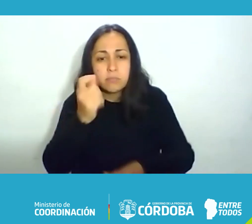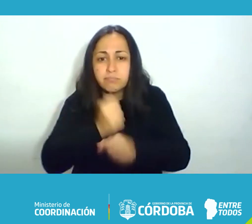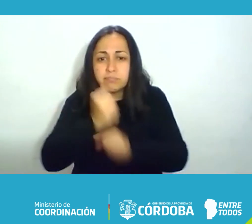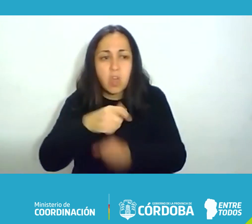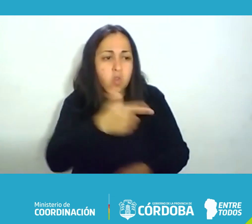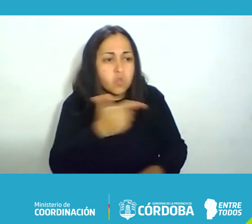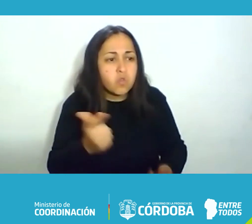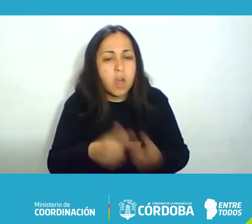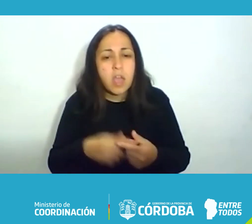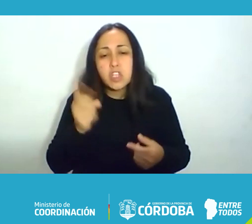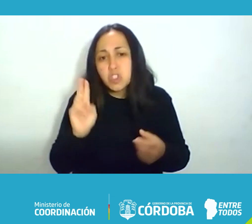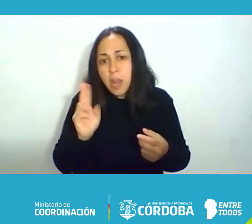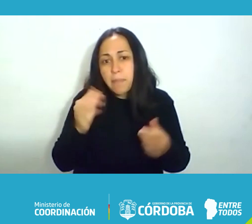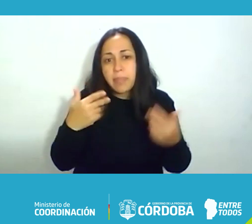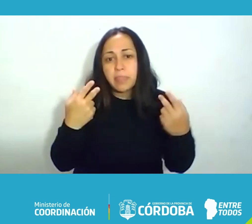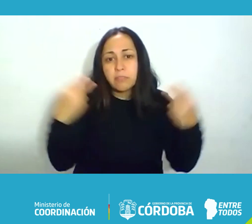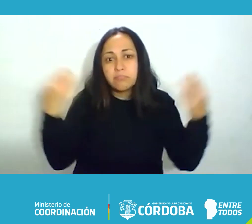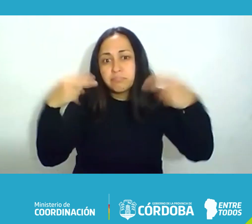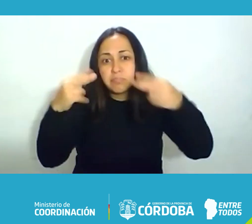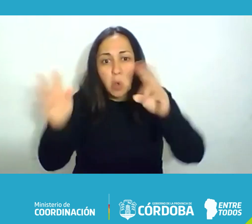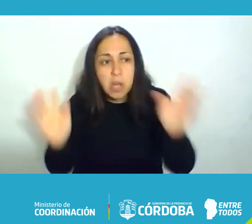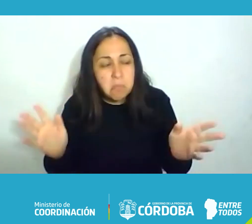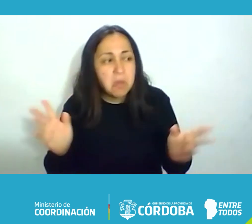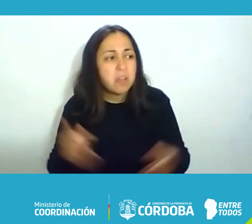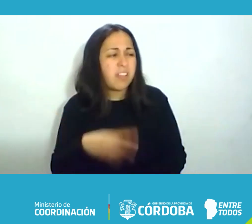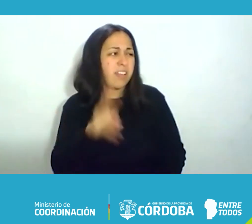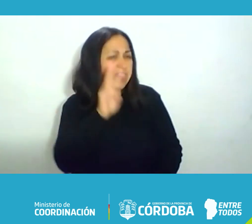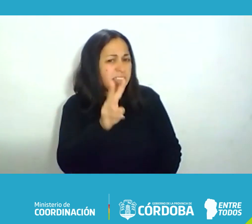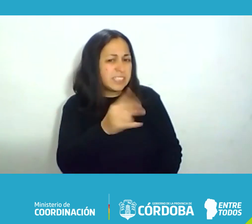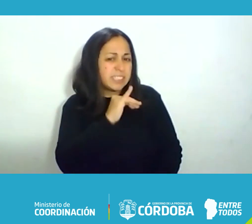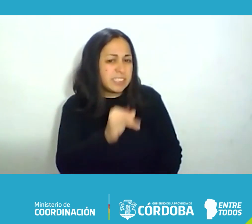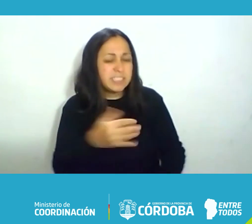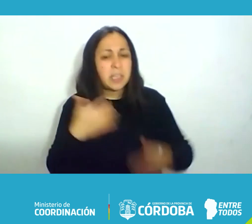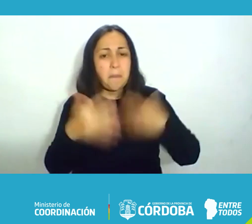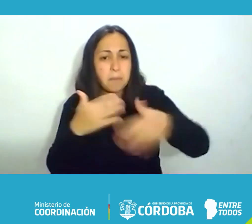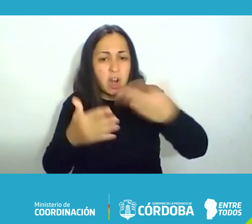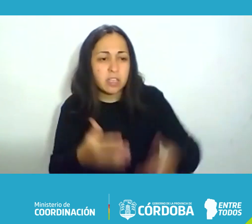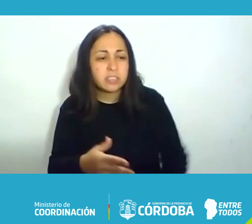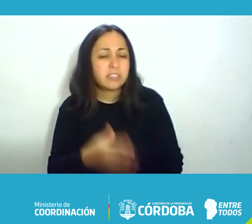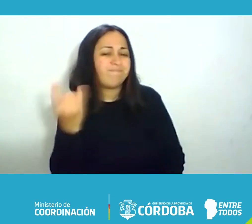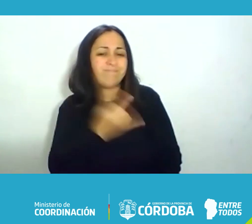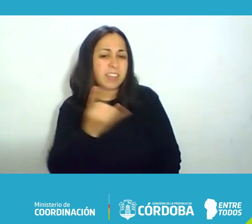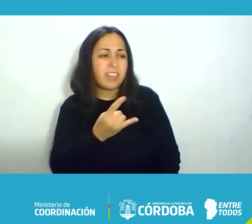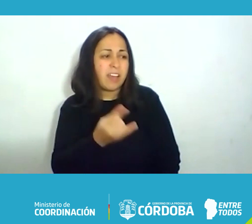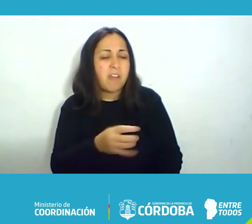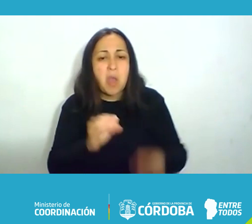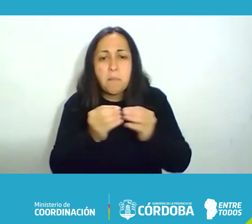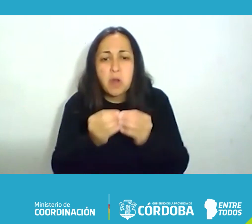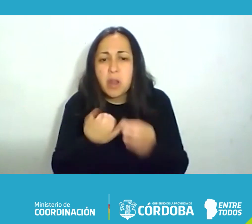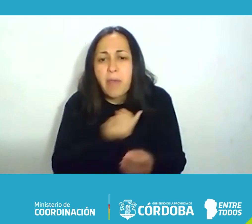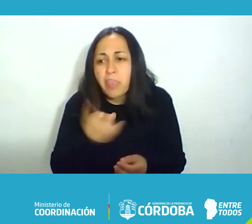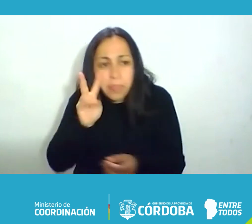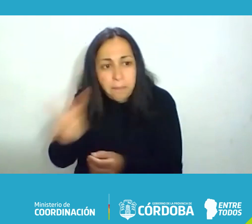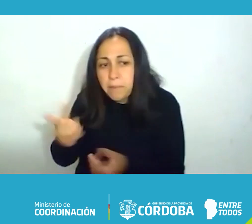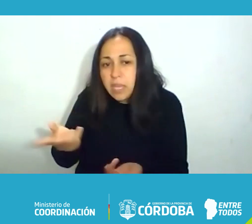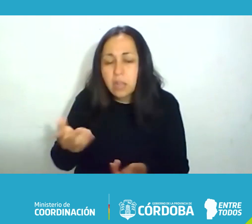vende como algo que se acerca a los turistas. Expresa que se vende una idea de progreso, dice que es una estafa, que no se fija en dónde está el problema,